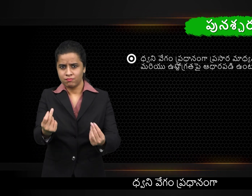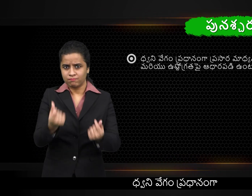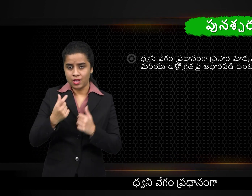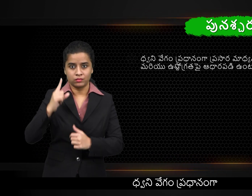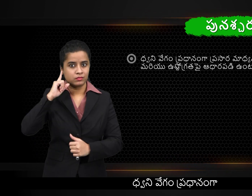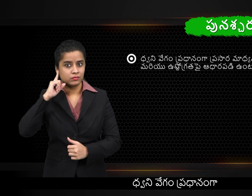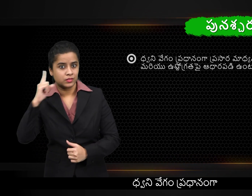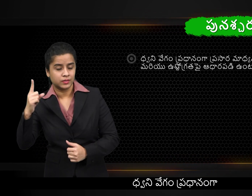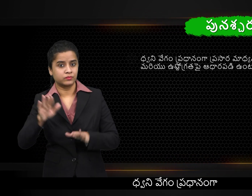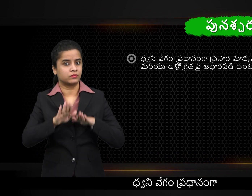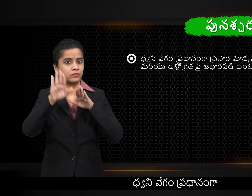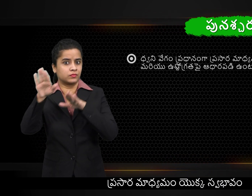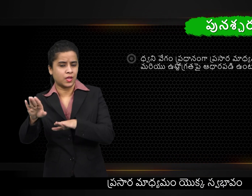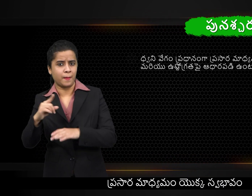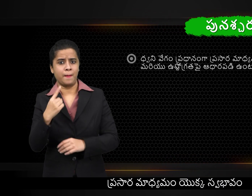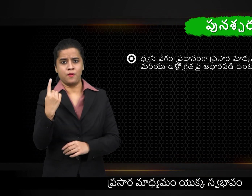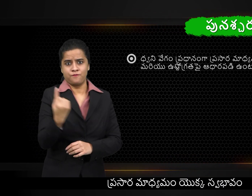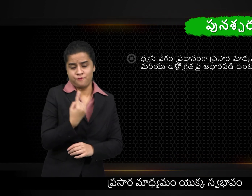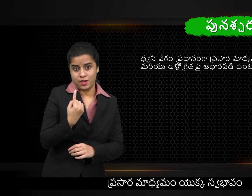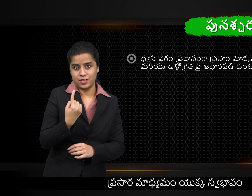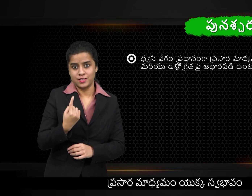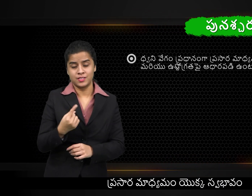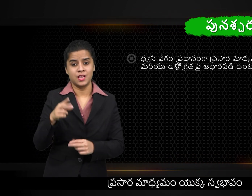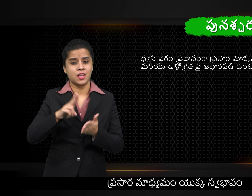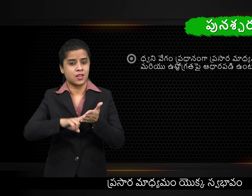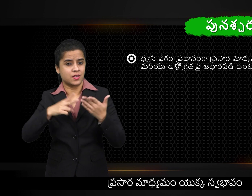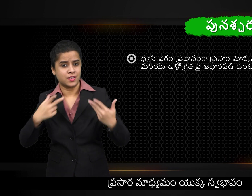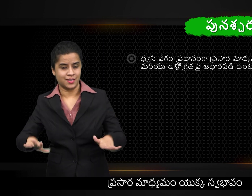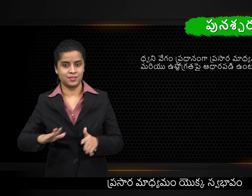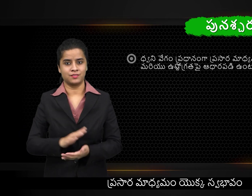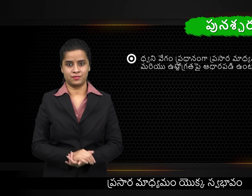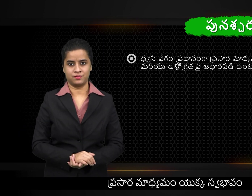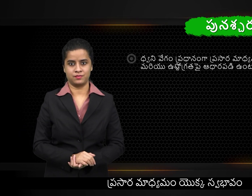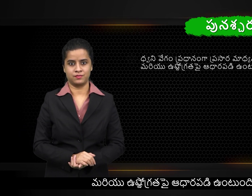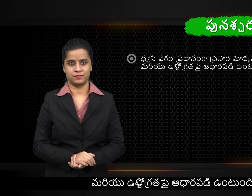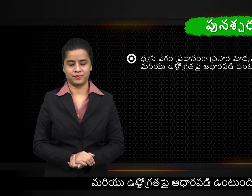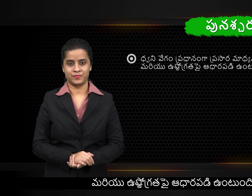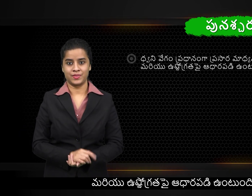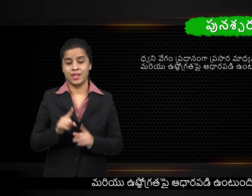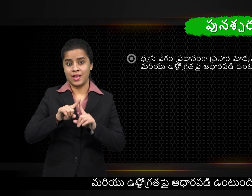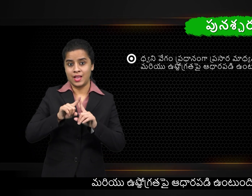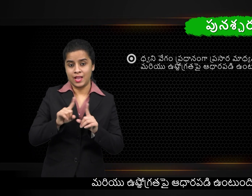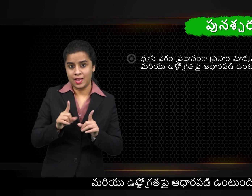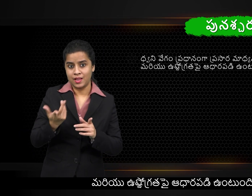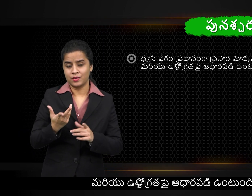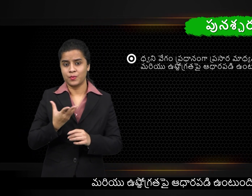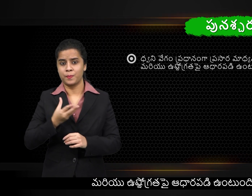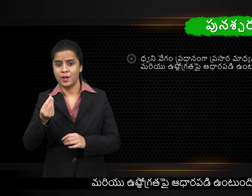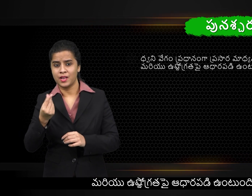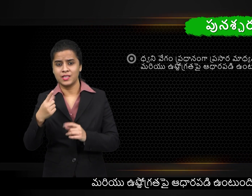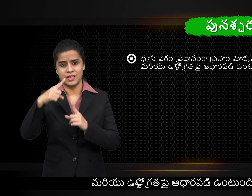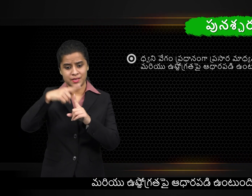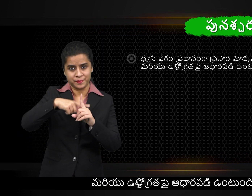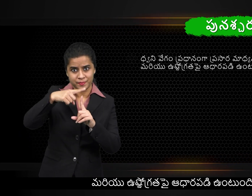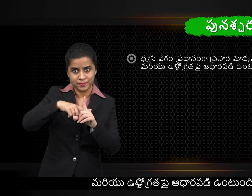ధ్వని వేగం ప్రధానంగా ప్రసార మాధ్యమం యొక్క స్వభావం మరియు ఉష్ణోగ్రతపై